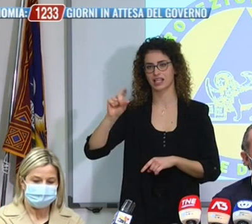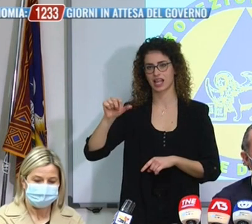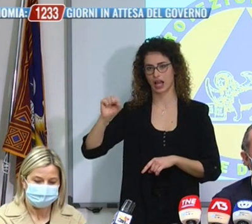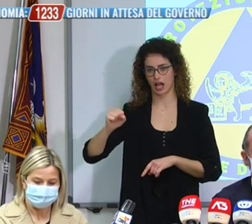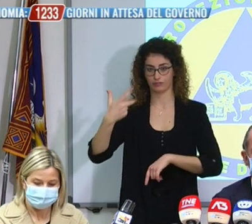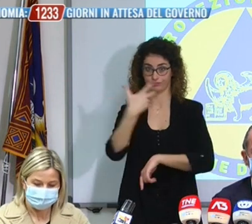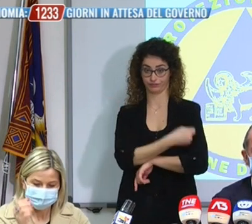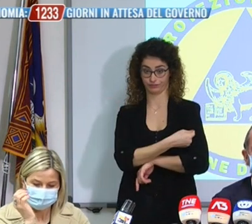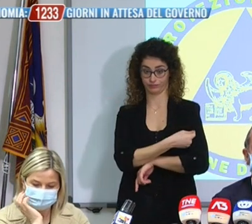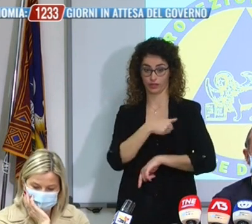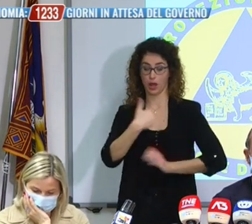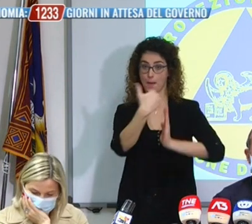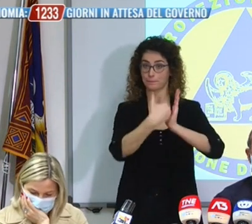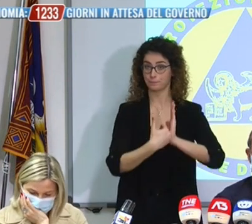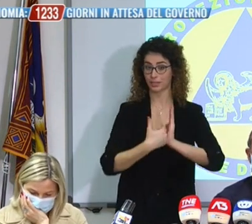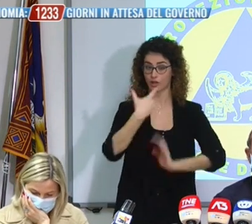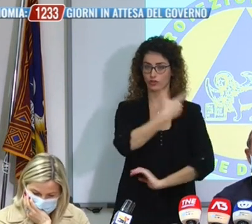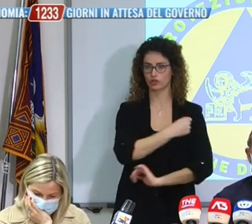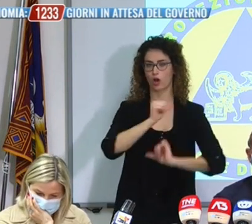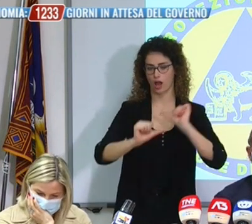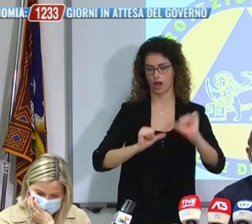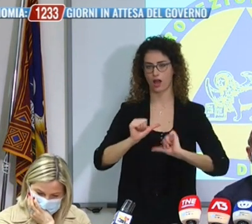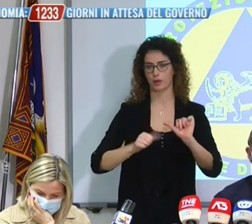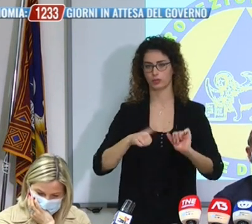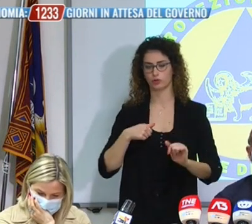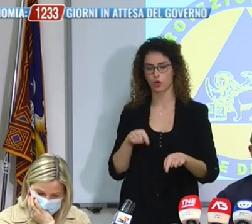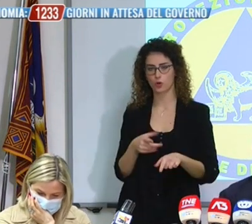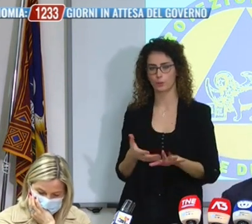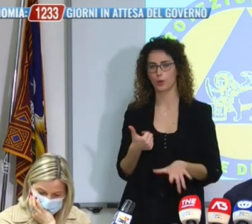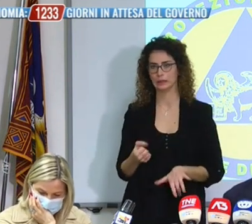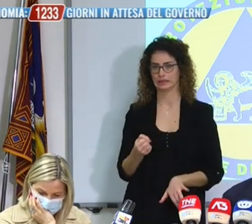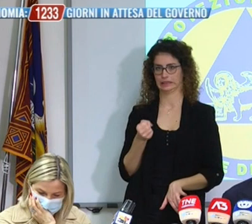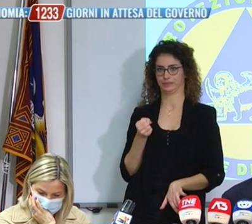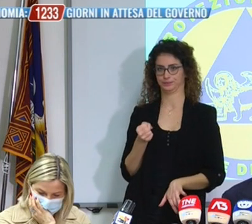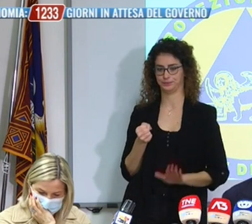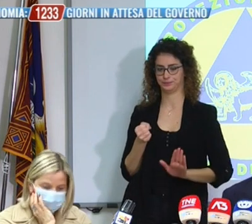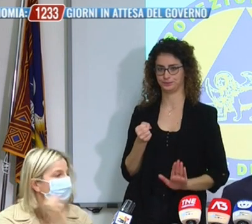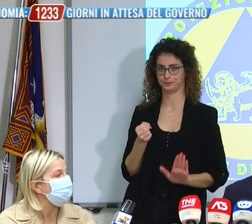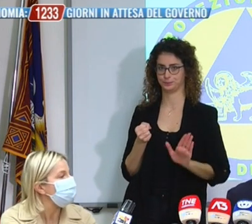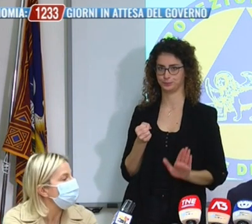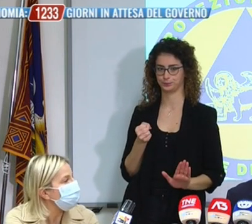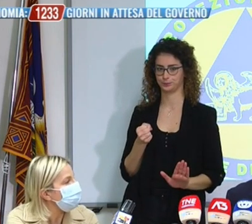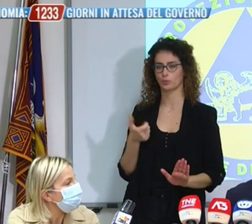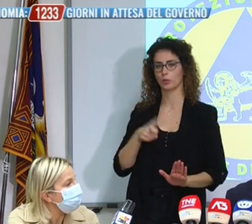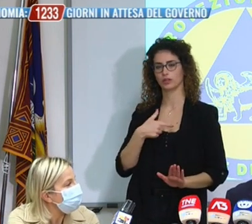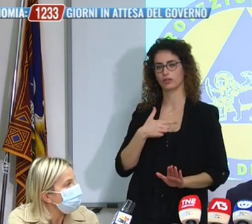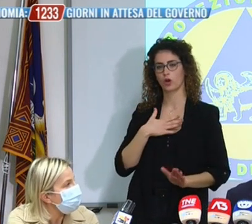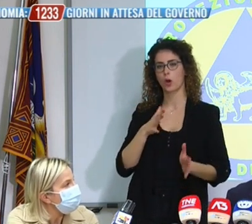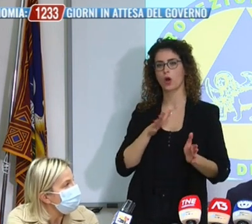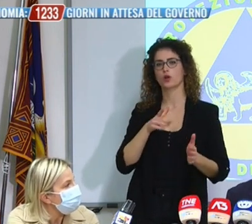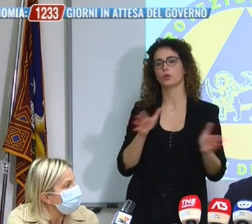il piano vaccinale, perché noi siamo andati avanti un po' col freno a mano tirato, perché prima negli over